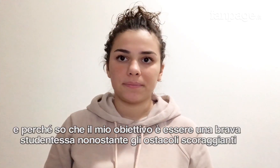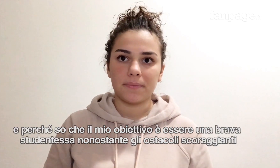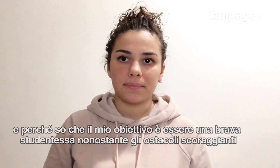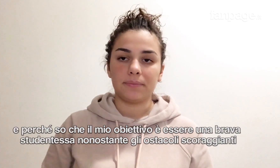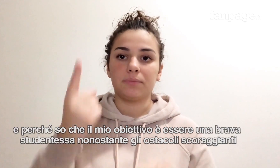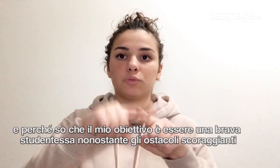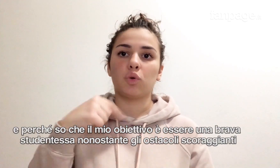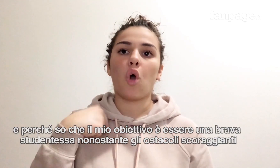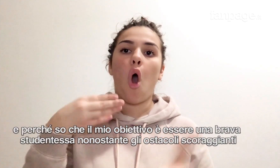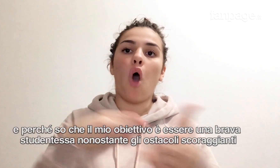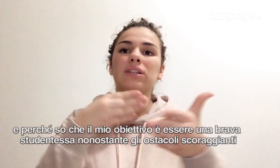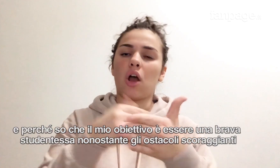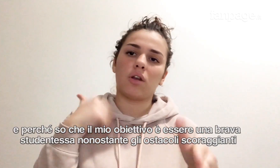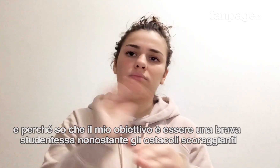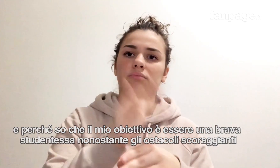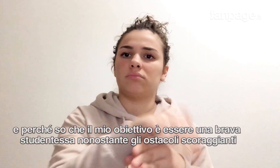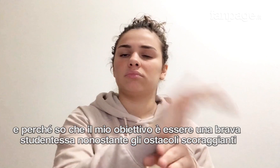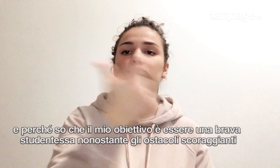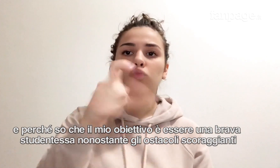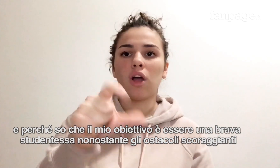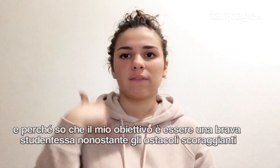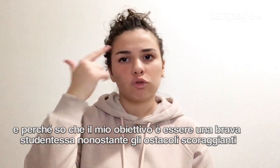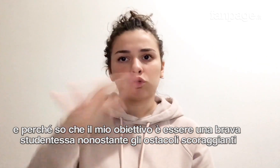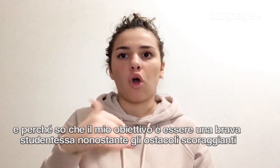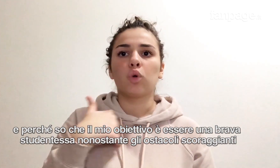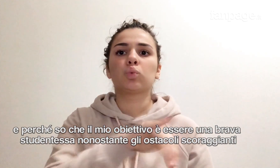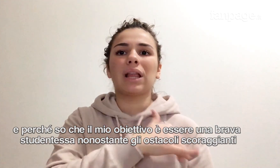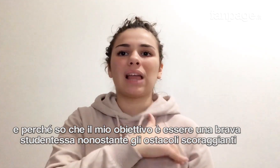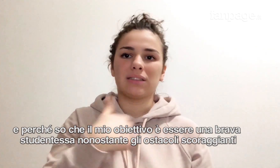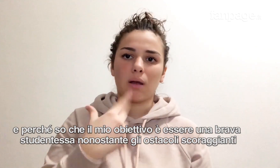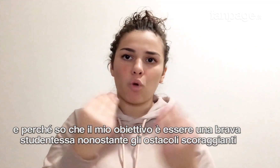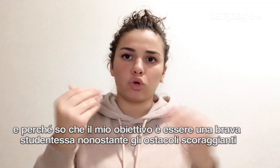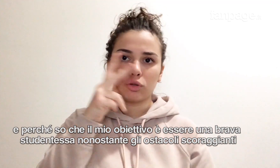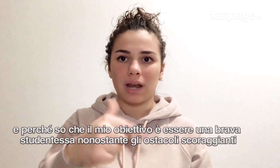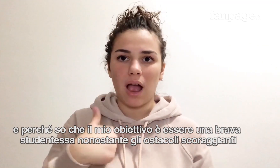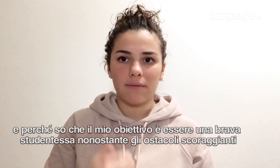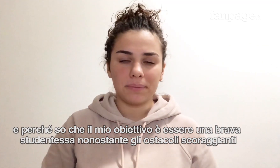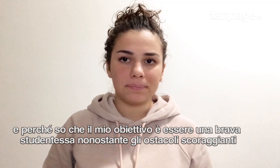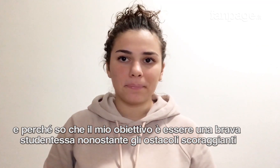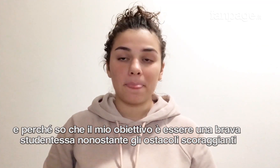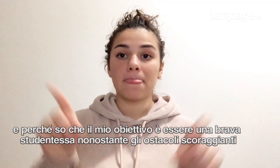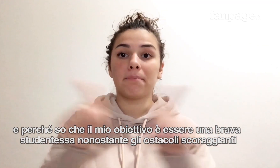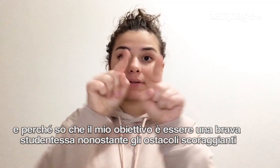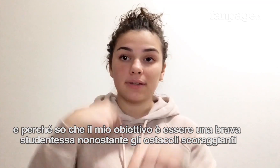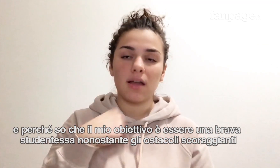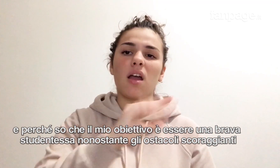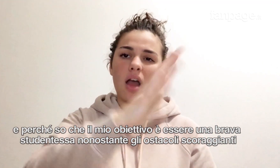E perché so che il mio obiettivo è essere una brava studentessa, nonostante gli ostacoli scoraggianti.